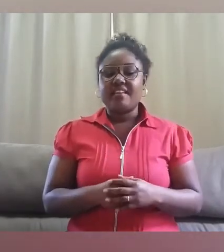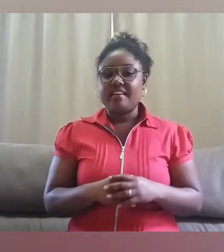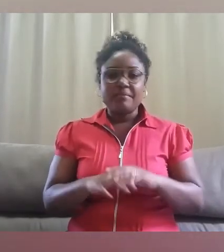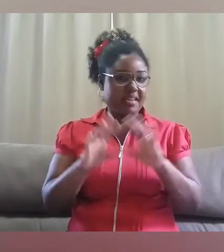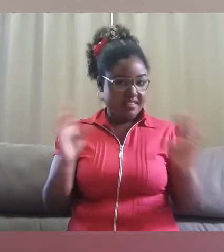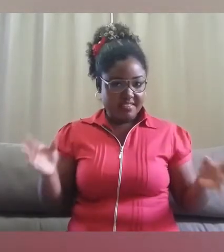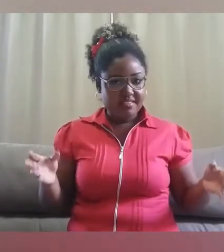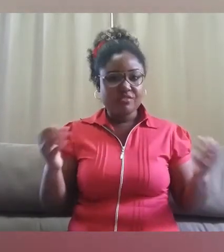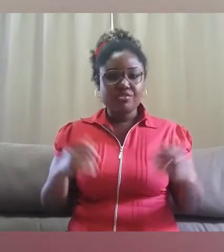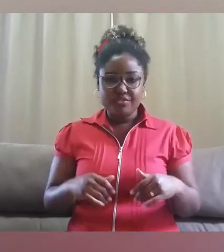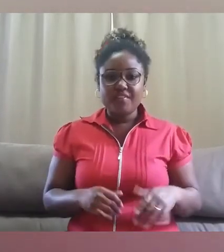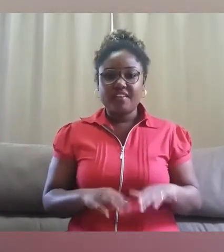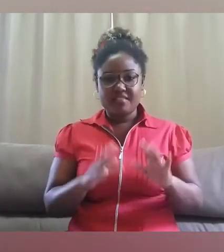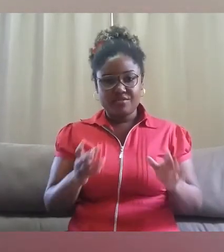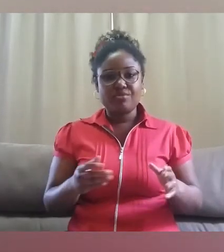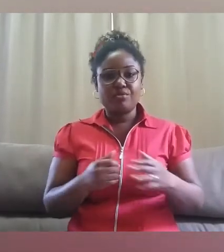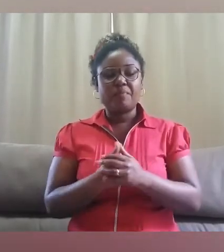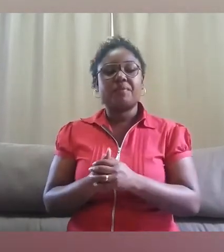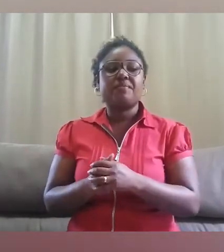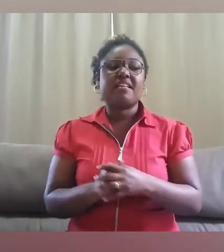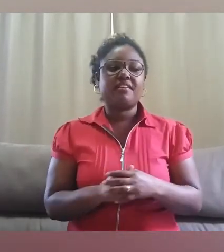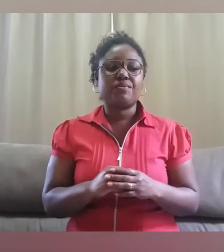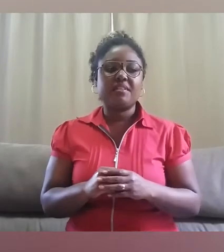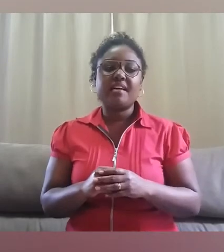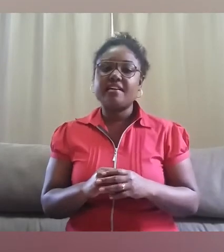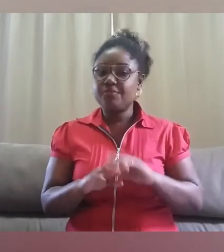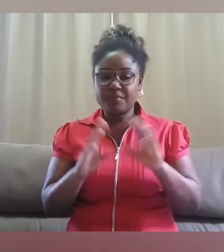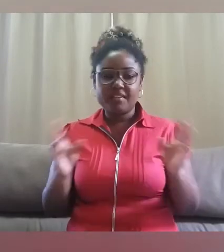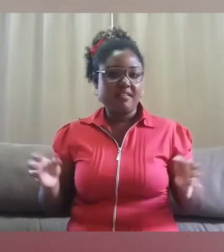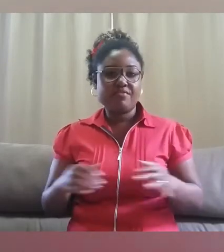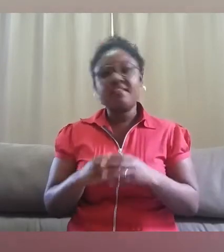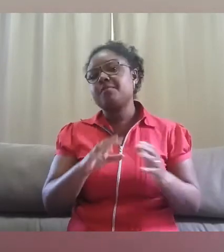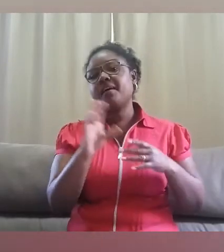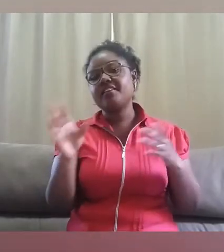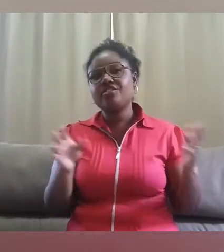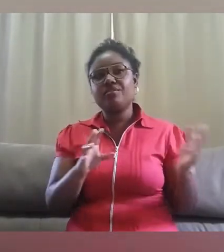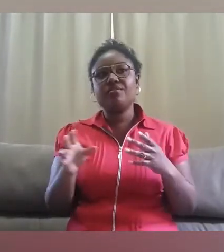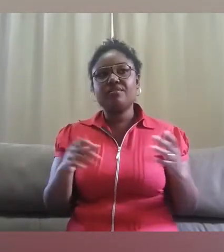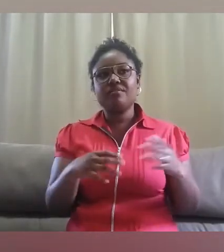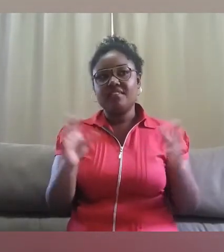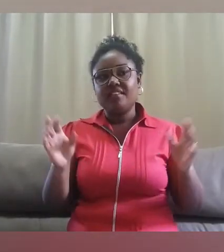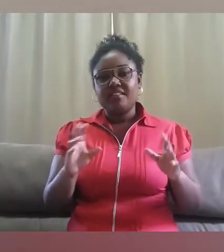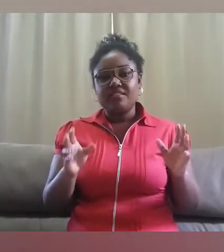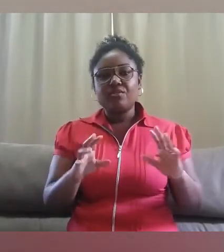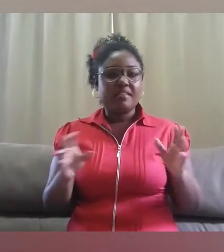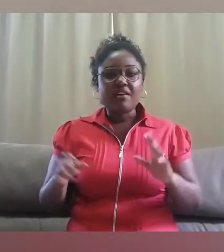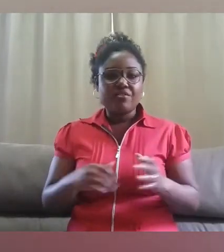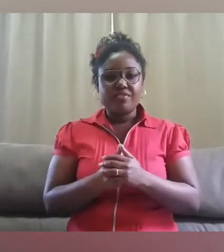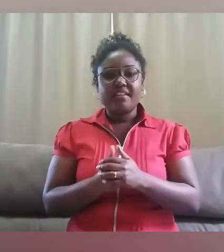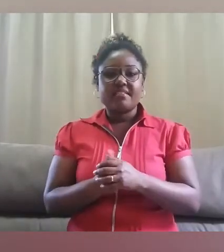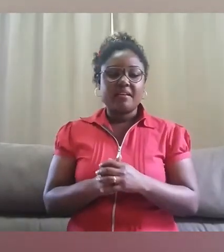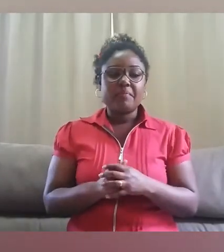tem. Mas, não se ofenda se o surdo perguntar a sua idade. Porque faz parte da conversa, da